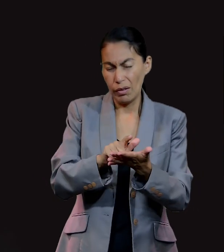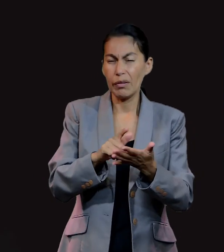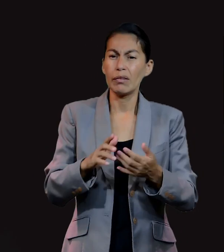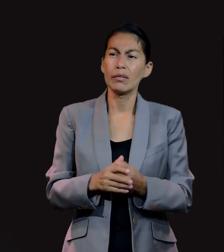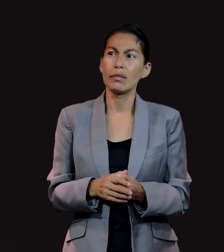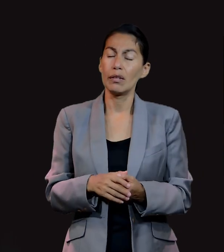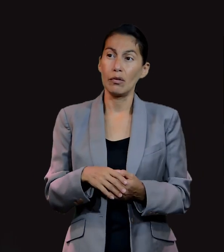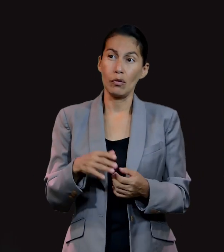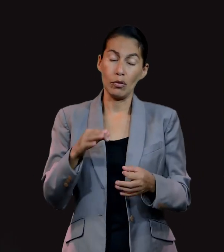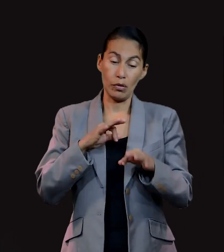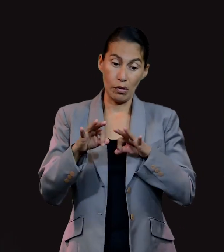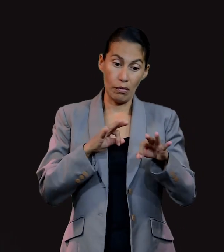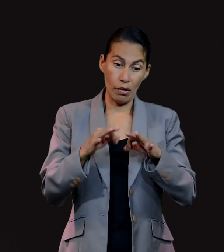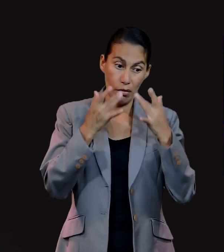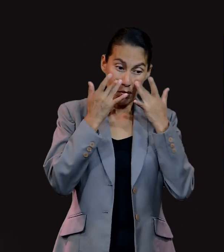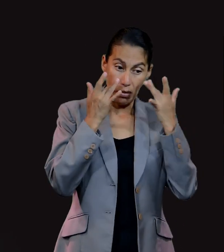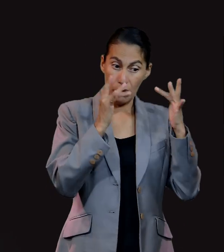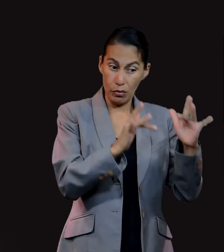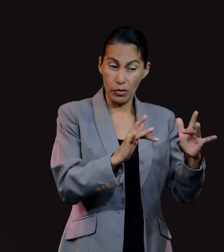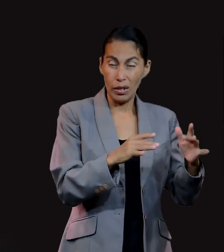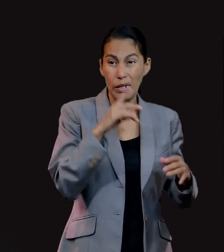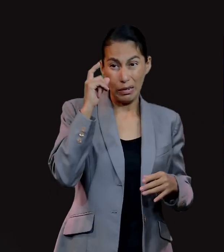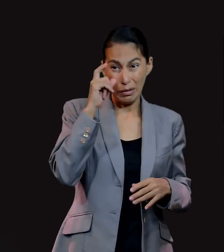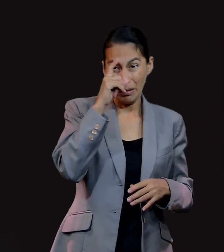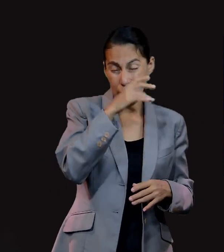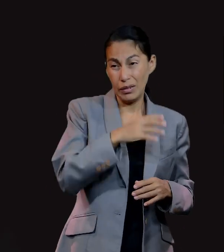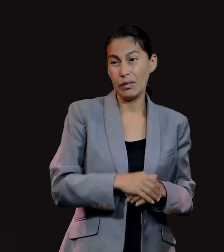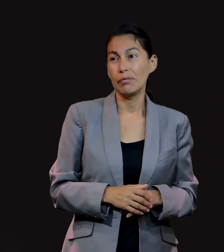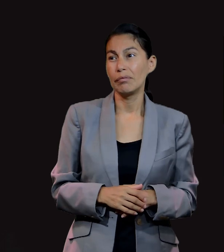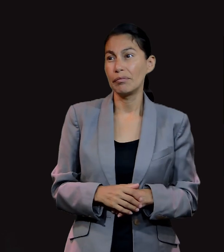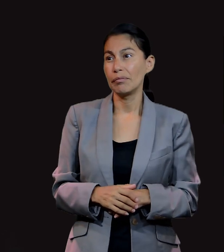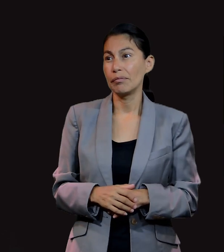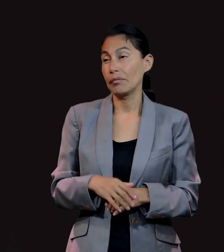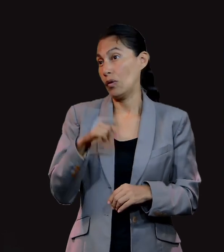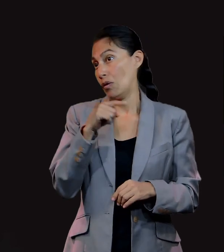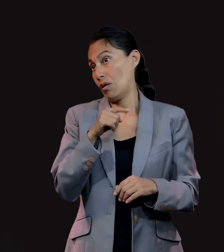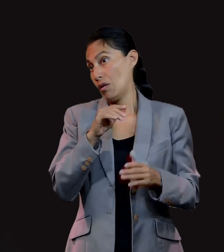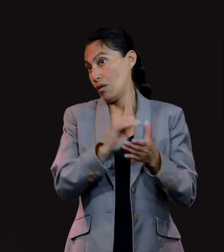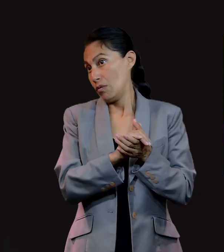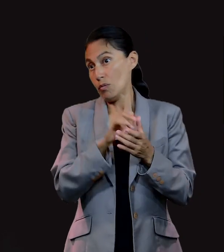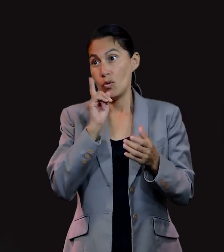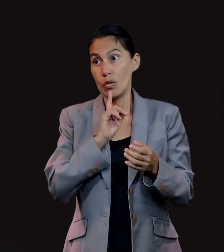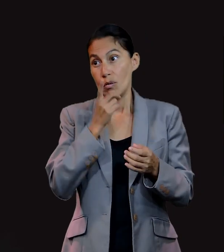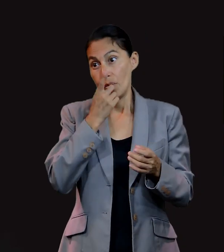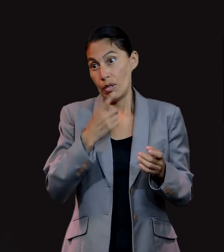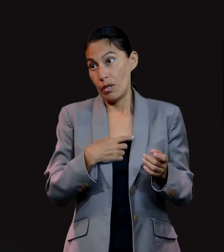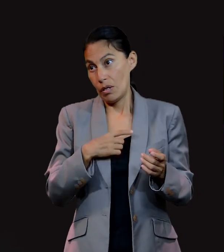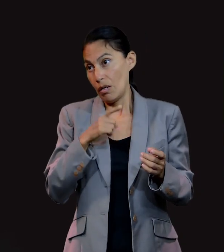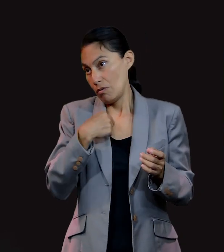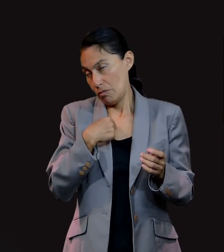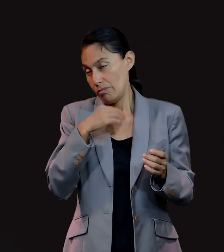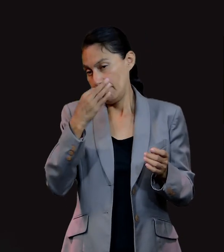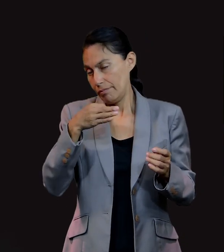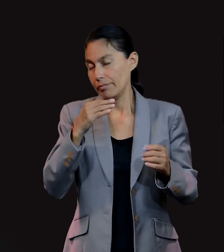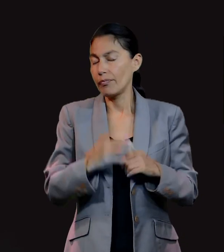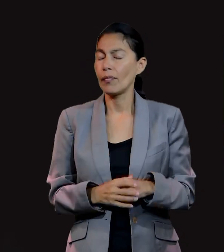renunciar al trabajo era algo fuerte porque ya teníamos los niños y entonces